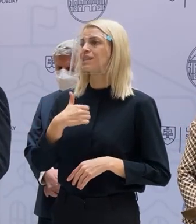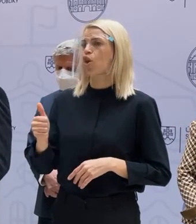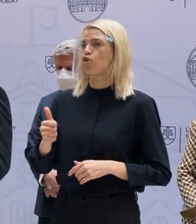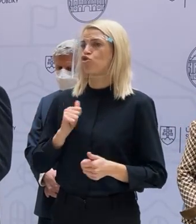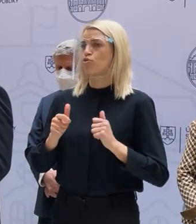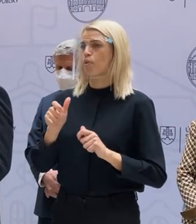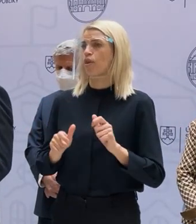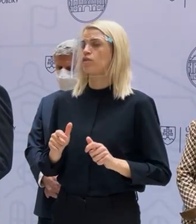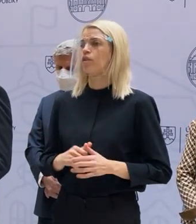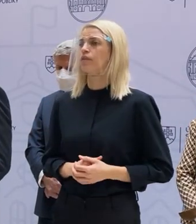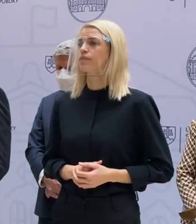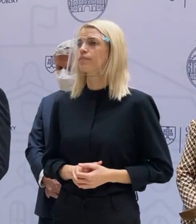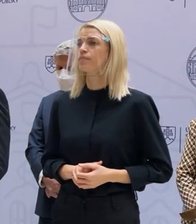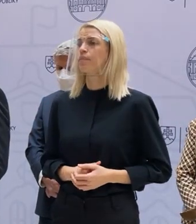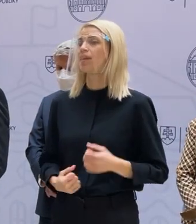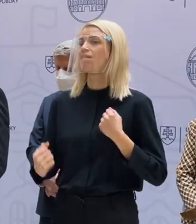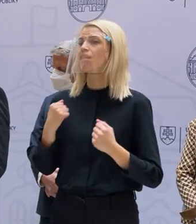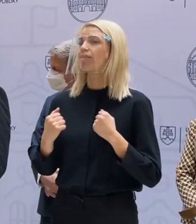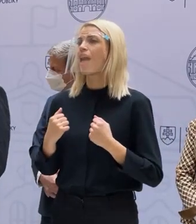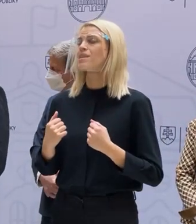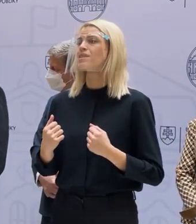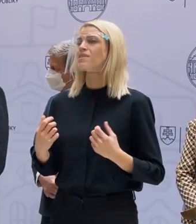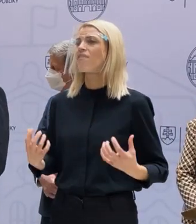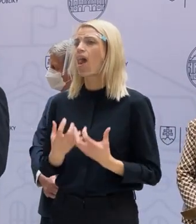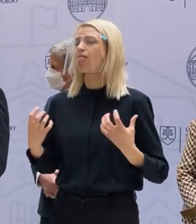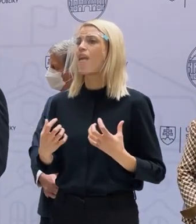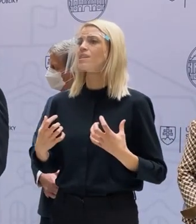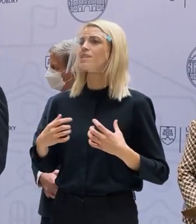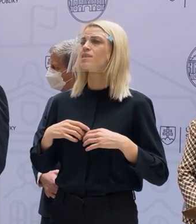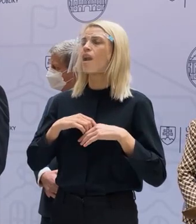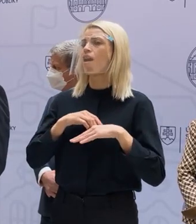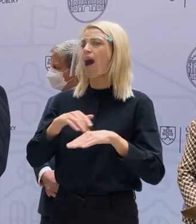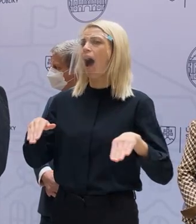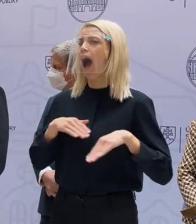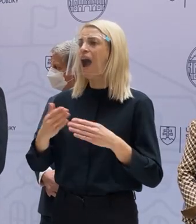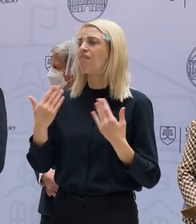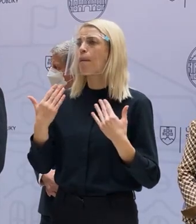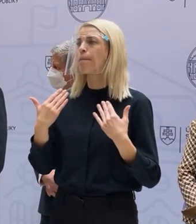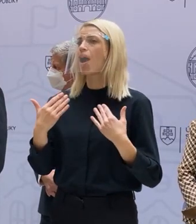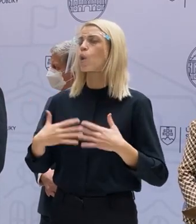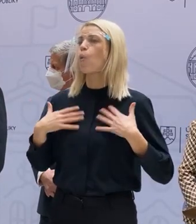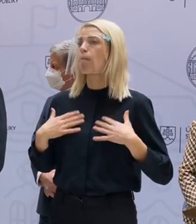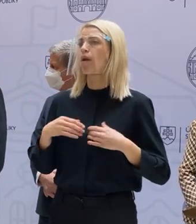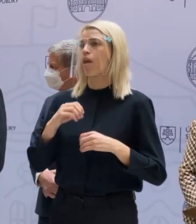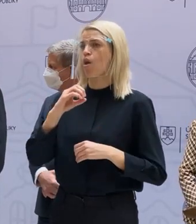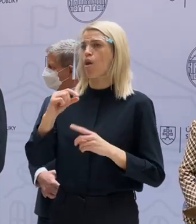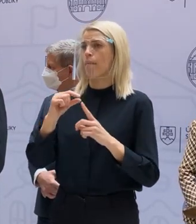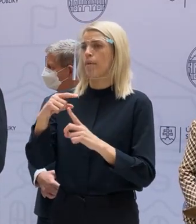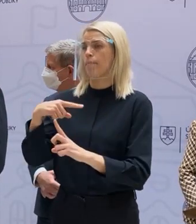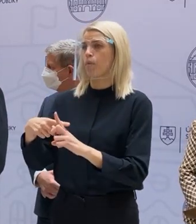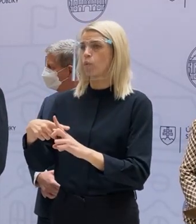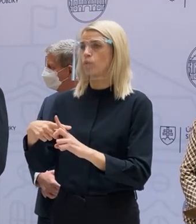športovcov. Fitness, wellness, akvaparky, kúpele sú v režime OP+, a